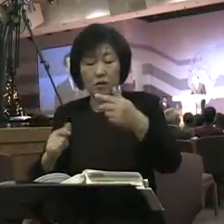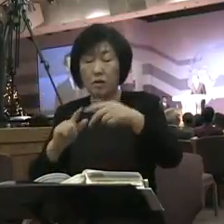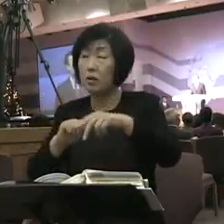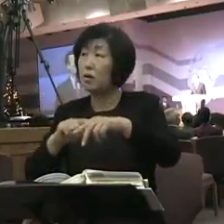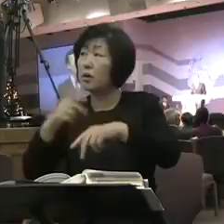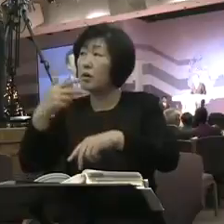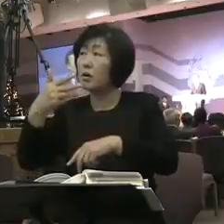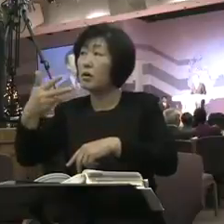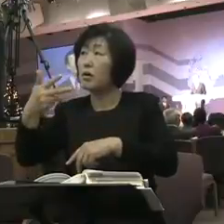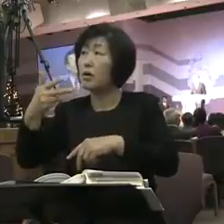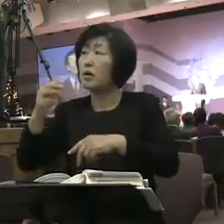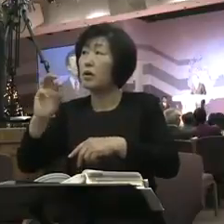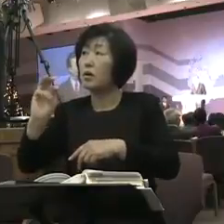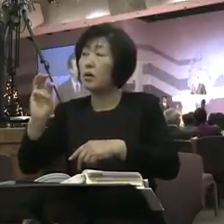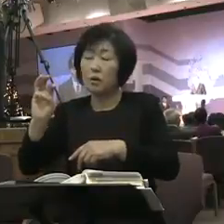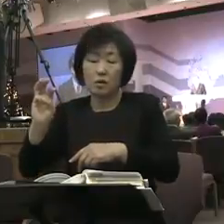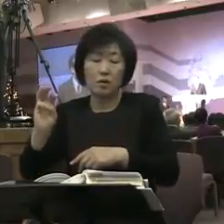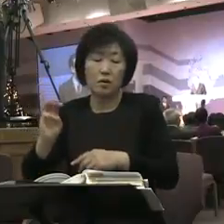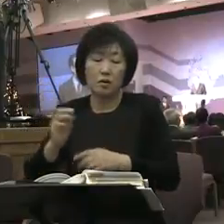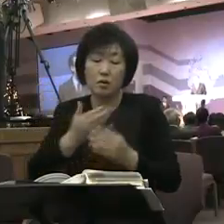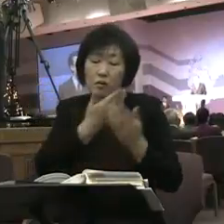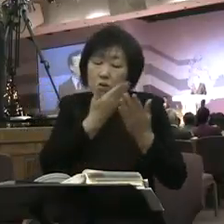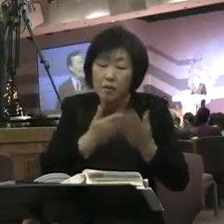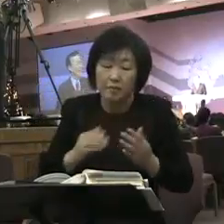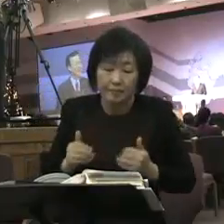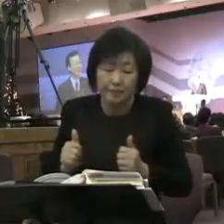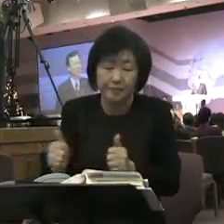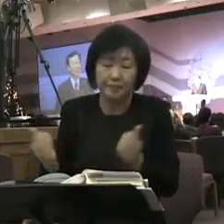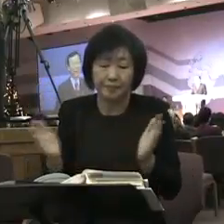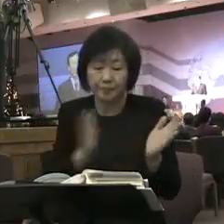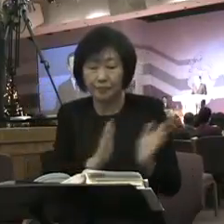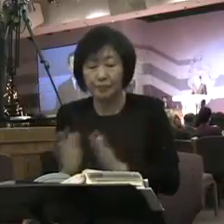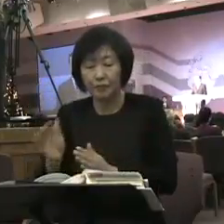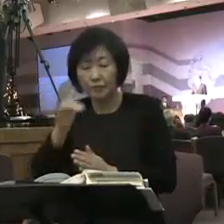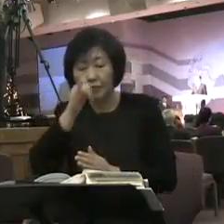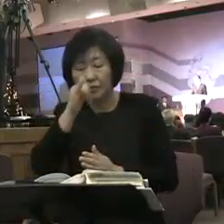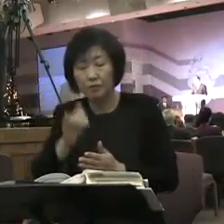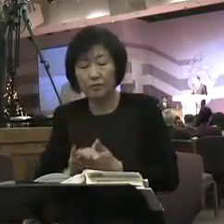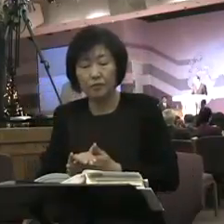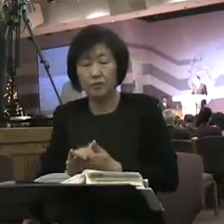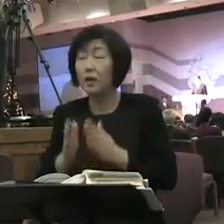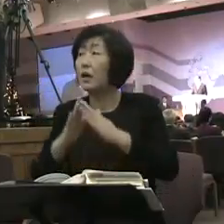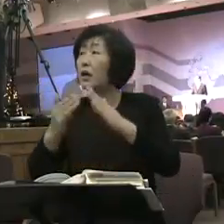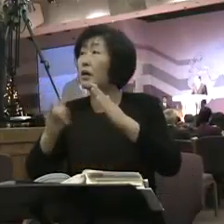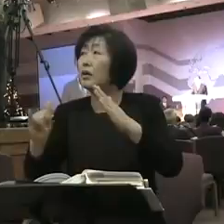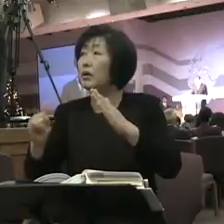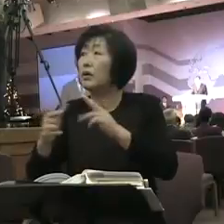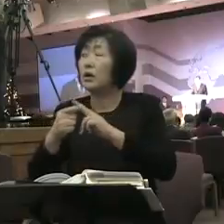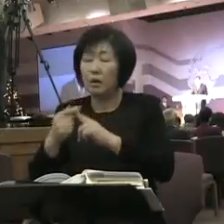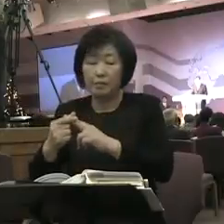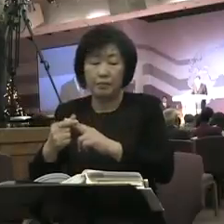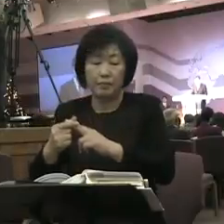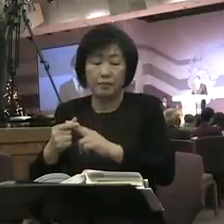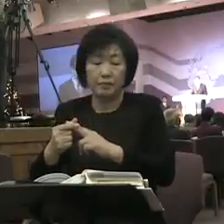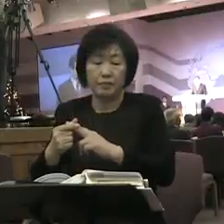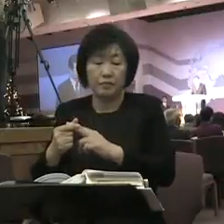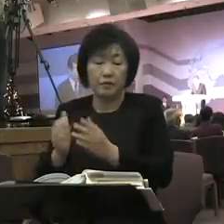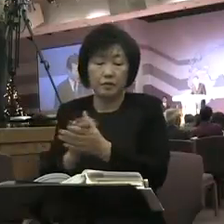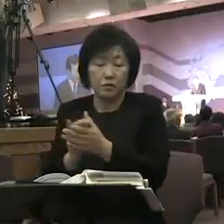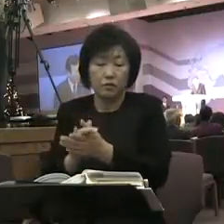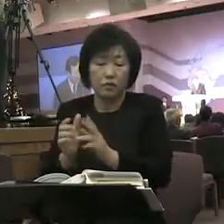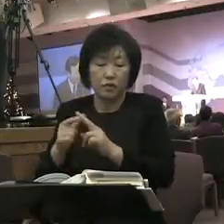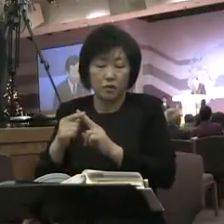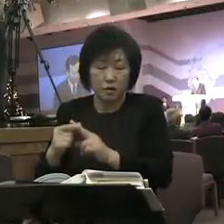우리 연합 찬양대에서 얼마나 귀하게 지금 열심히 준비하는지 모릅니다. 여러분 가족들과 함께 친구들과 함께 시간을